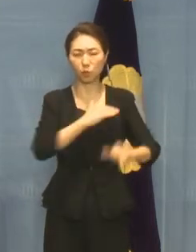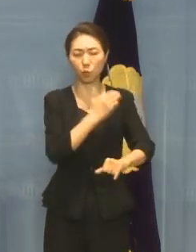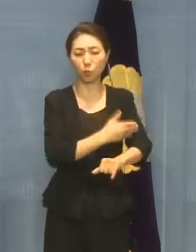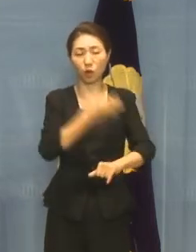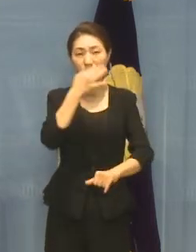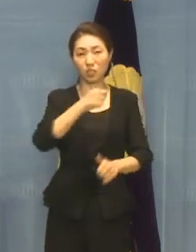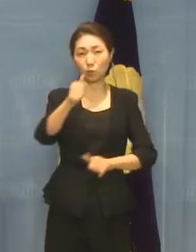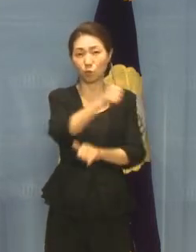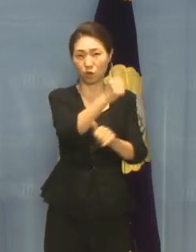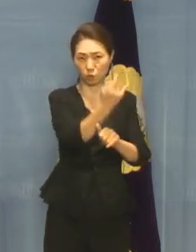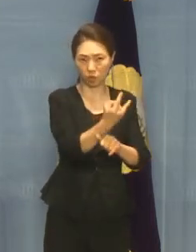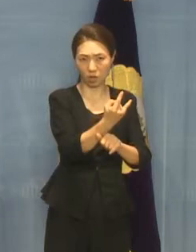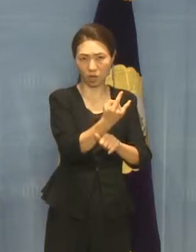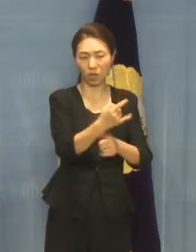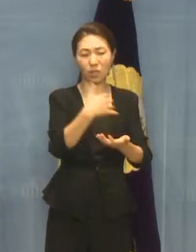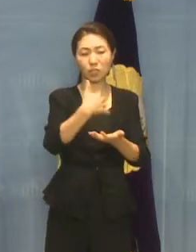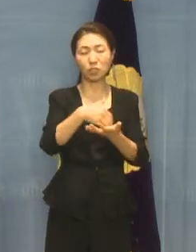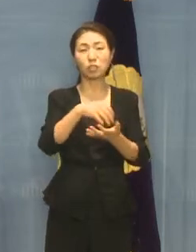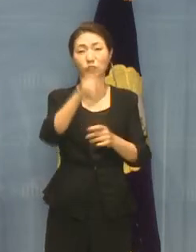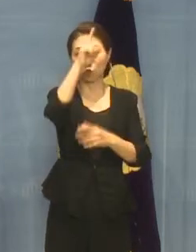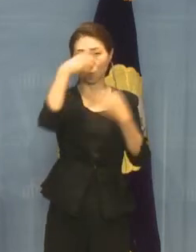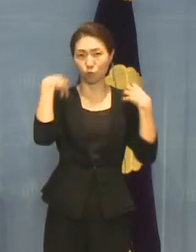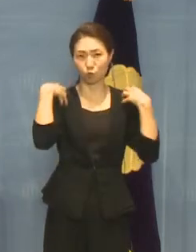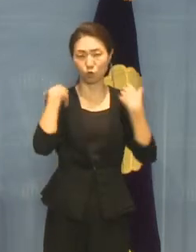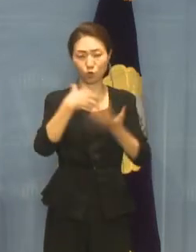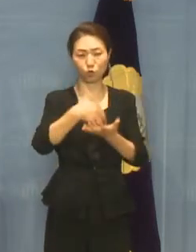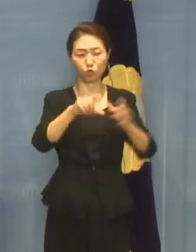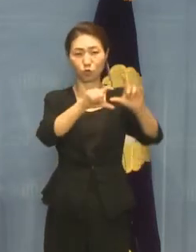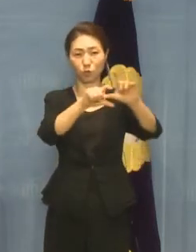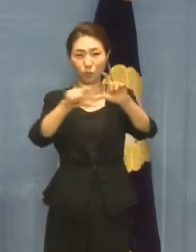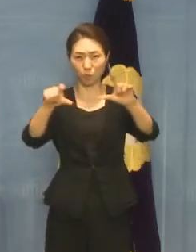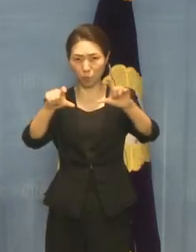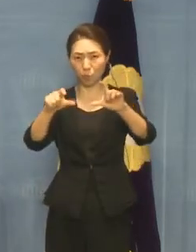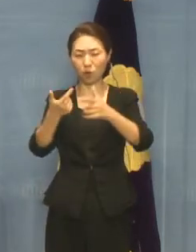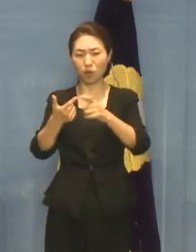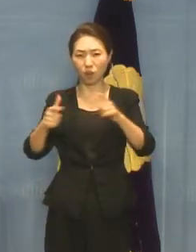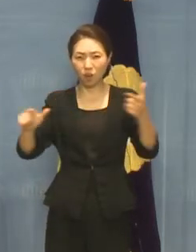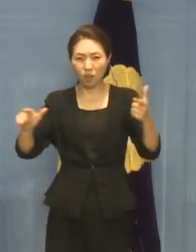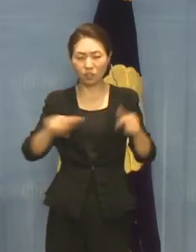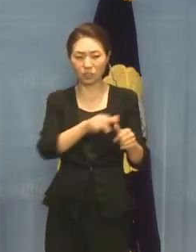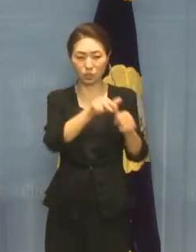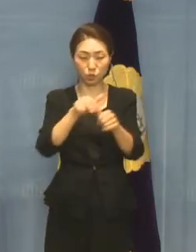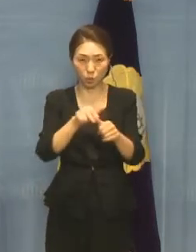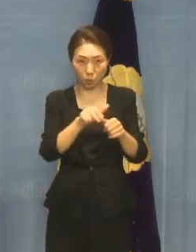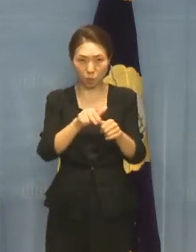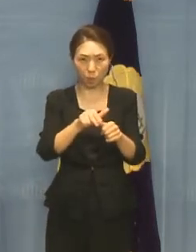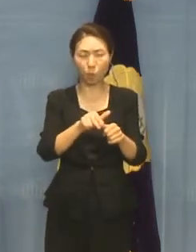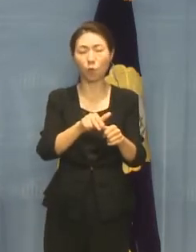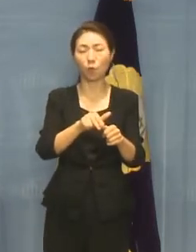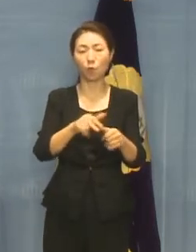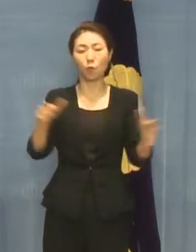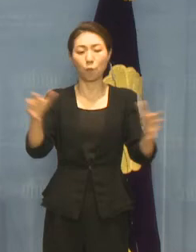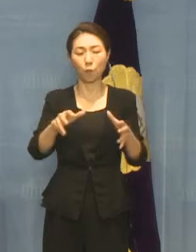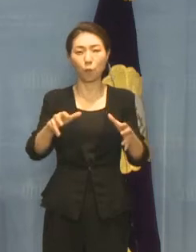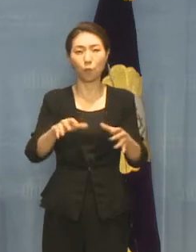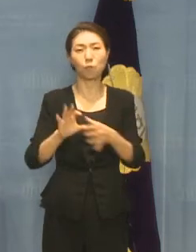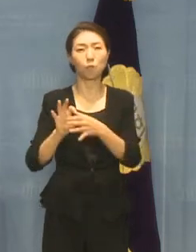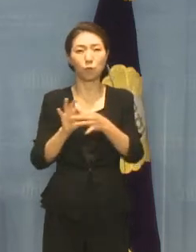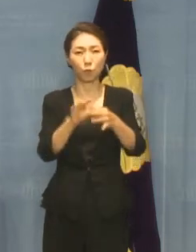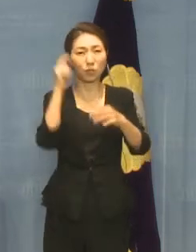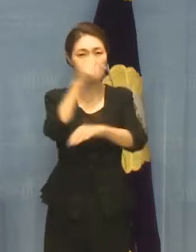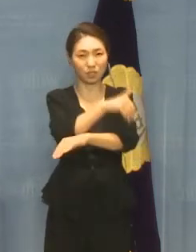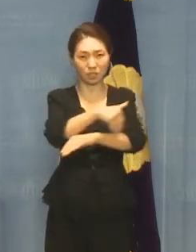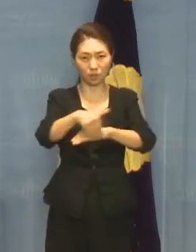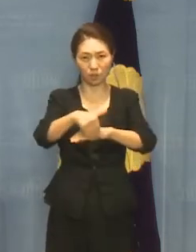국책연구기관, 통계청, 재정정보원을 연계한 데이터 통합을 추진할 계획을 검토하고 있습니다.